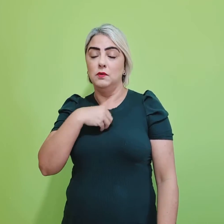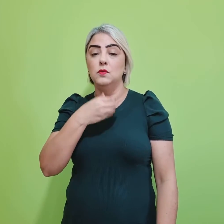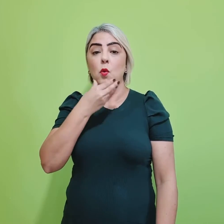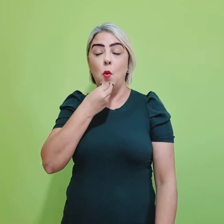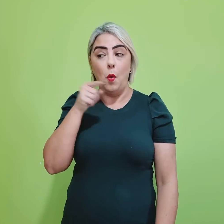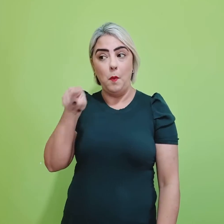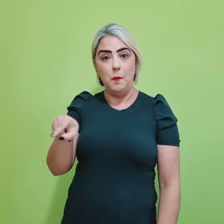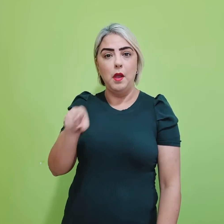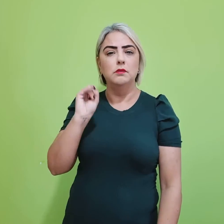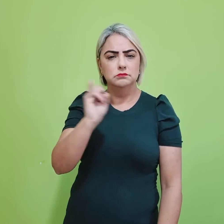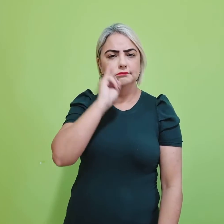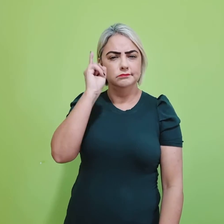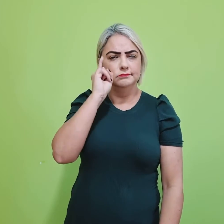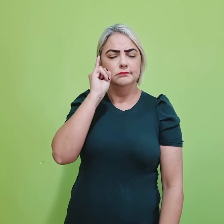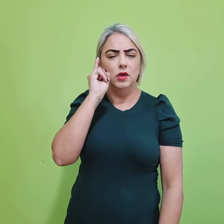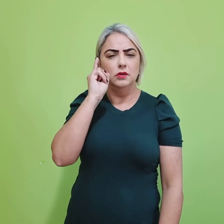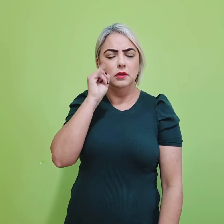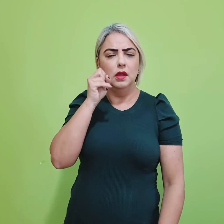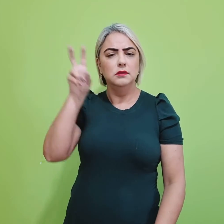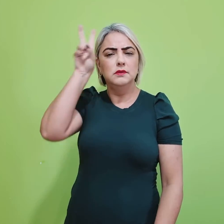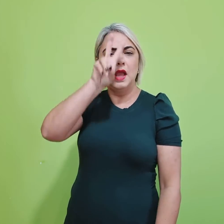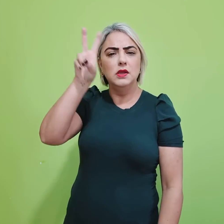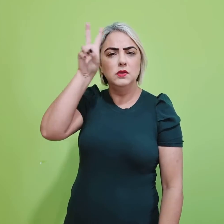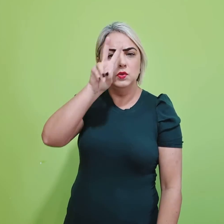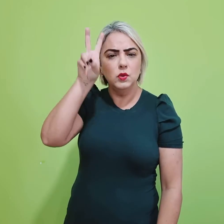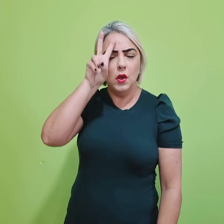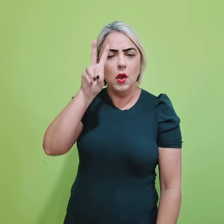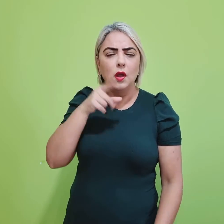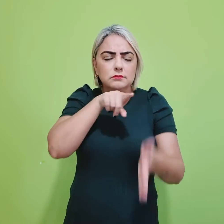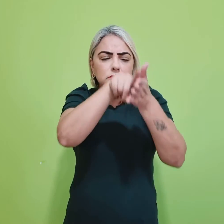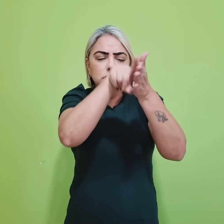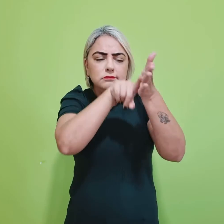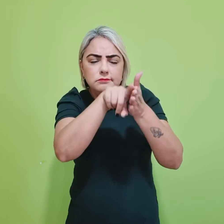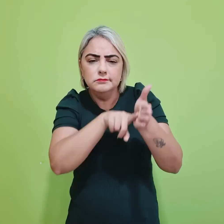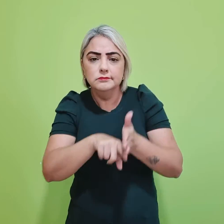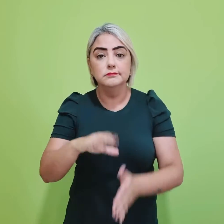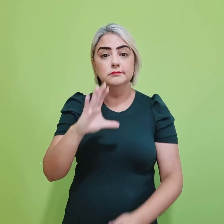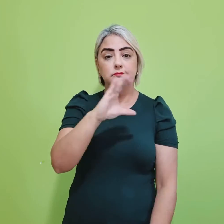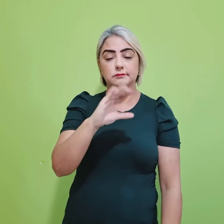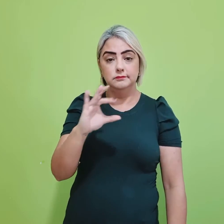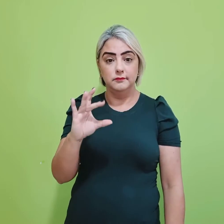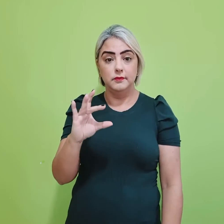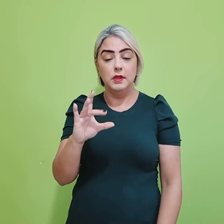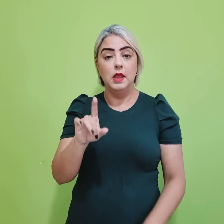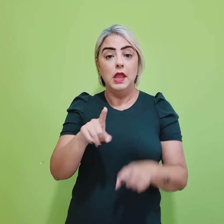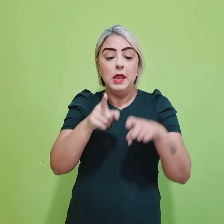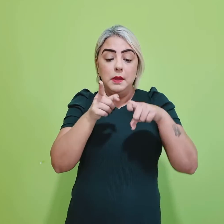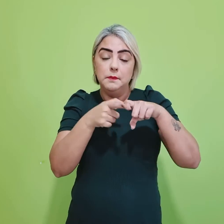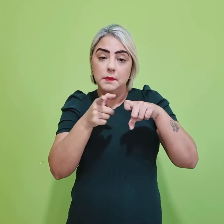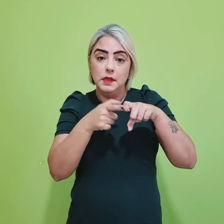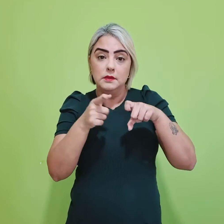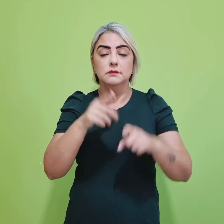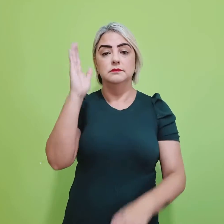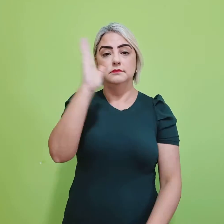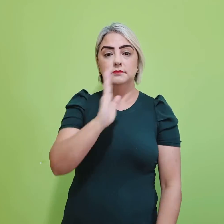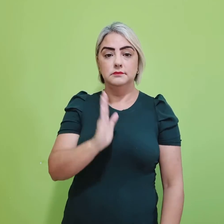um importante personagem na história da pesquisa científica e medicina